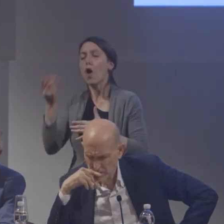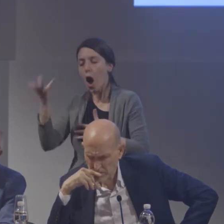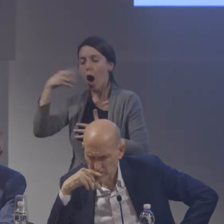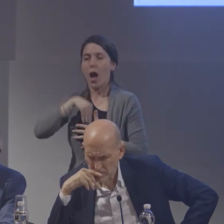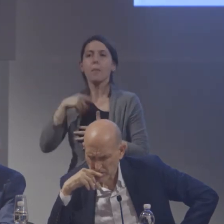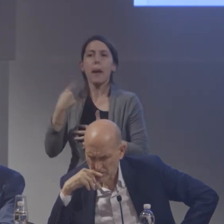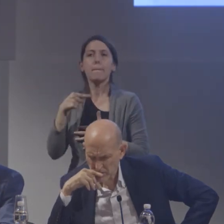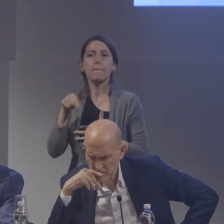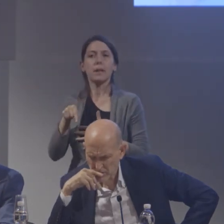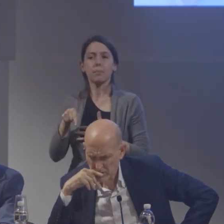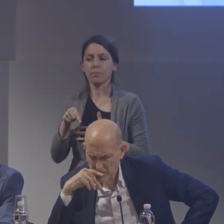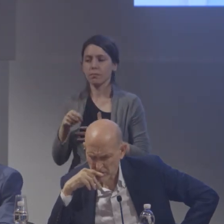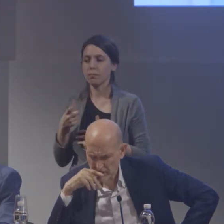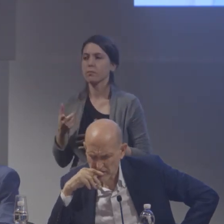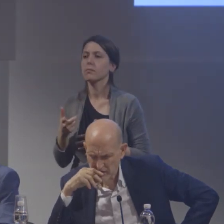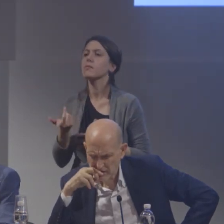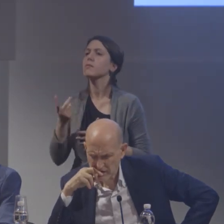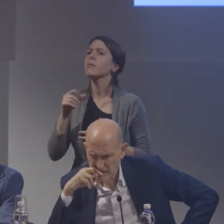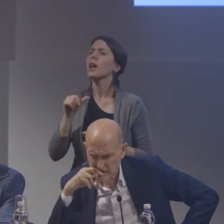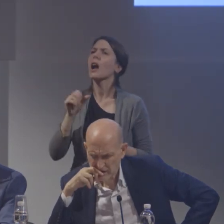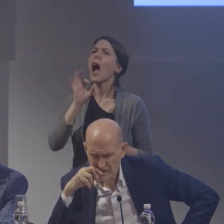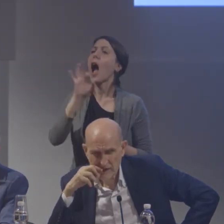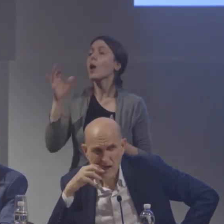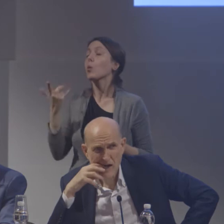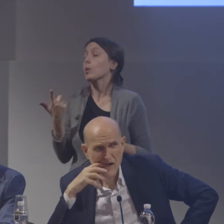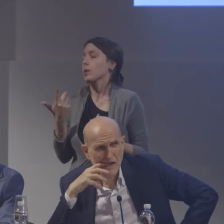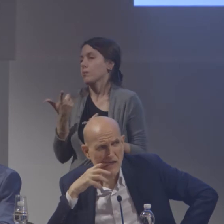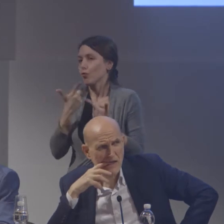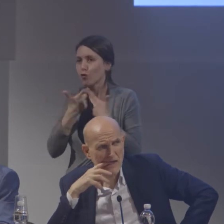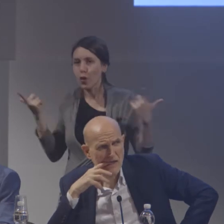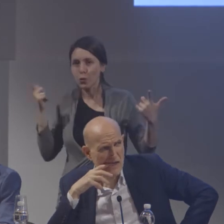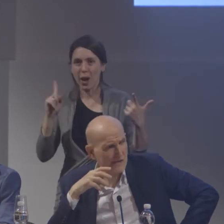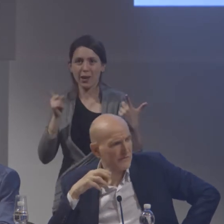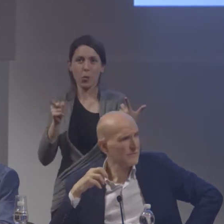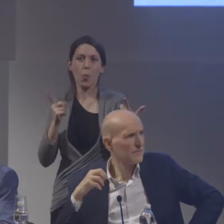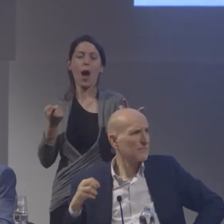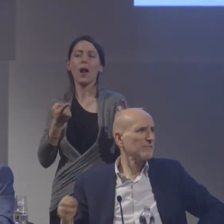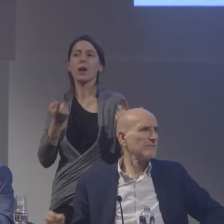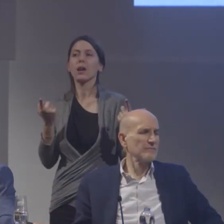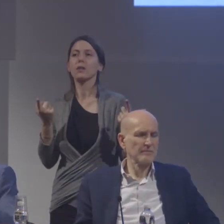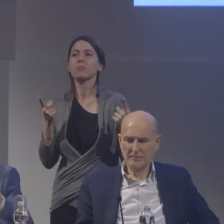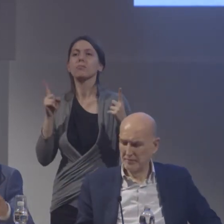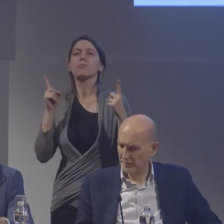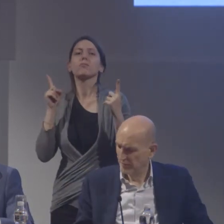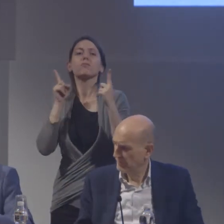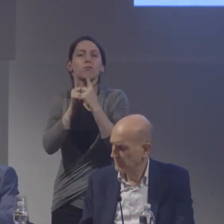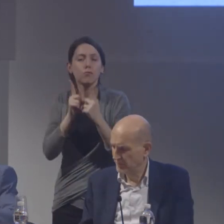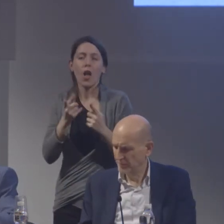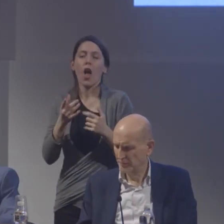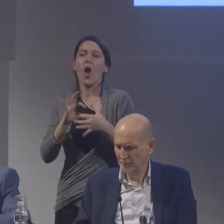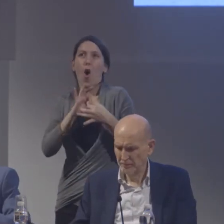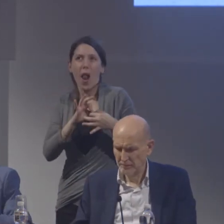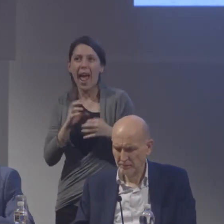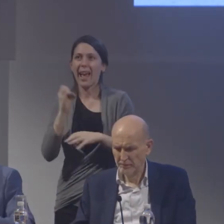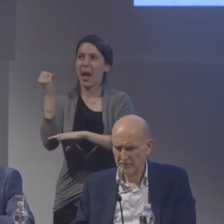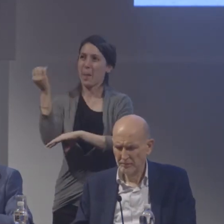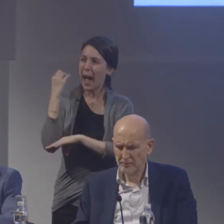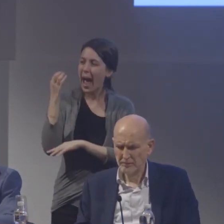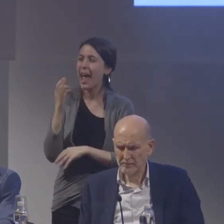sé. C'è chi ha avuto la fortuna e il privilegio di averlo come collega, come maestro, o